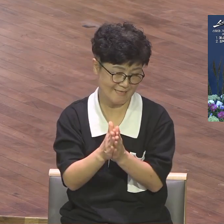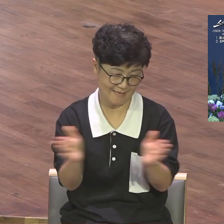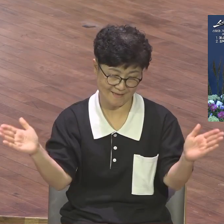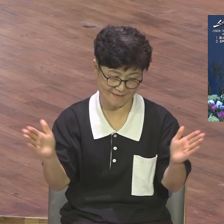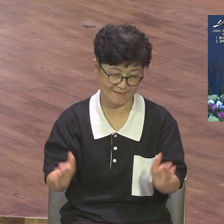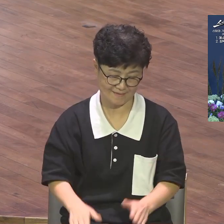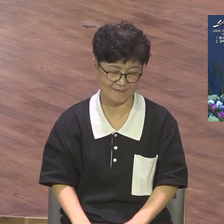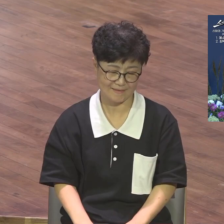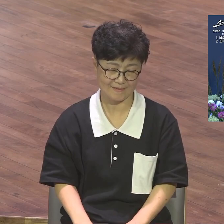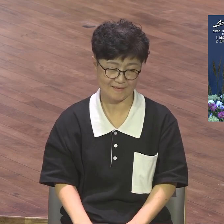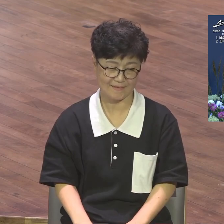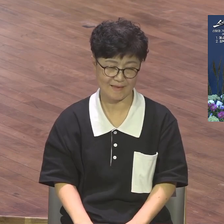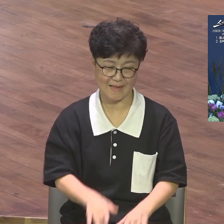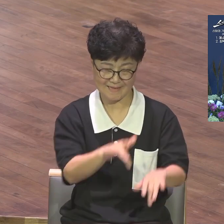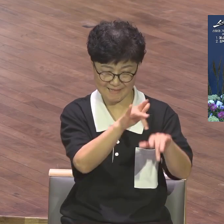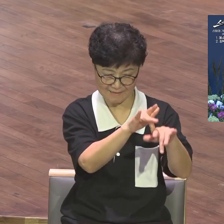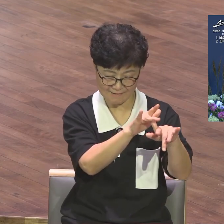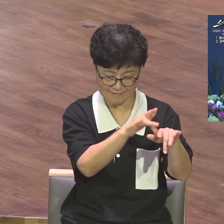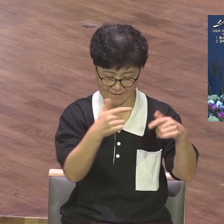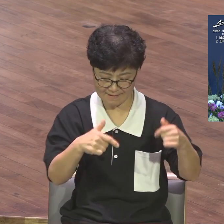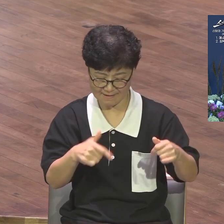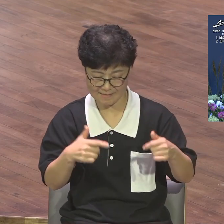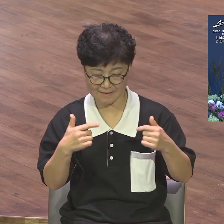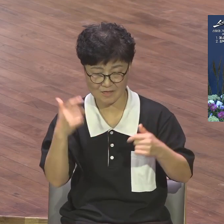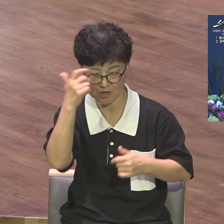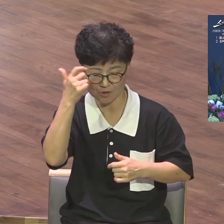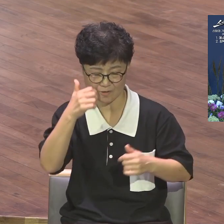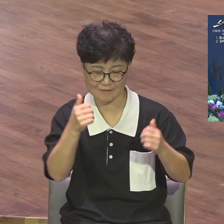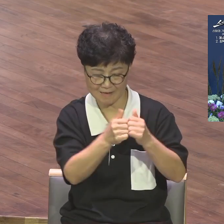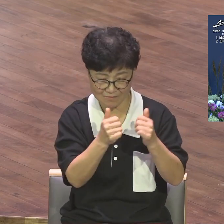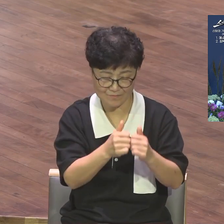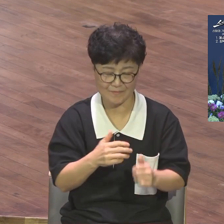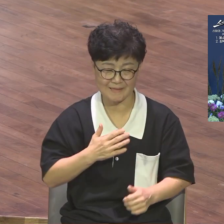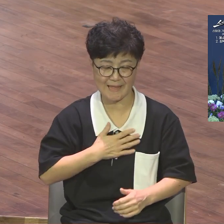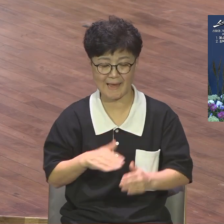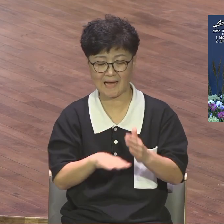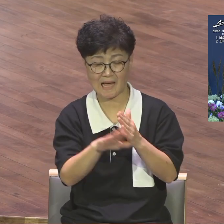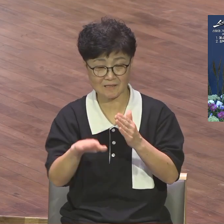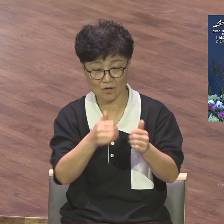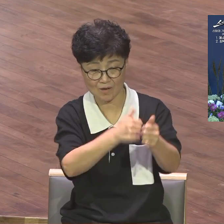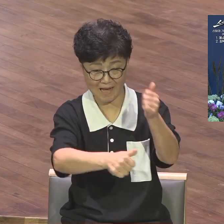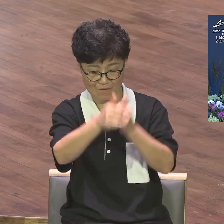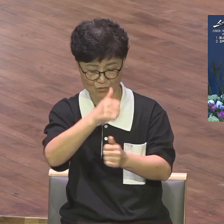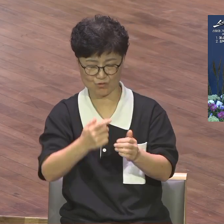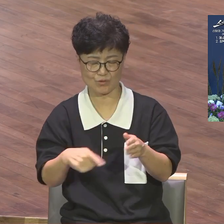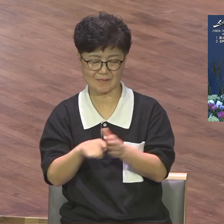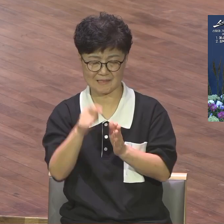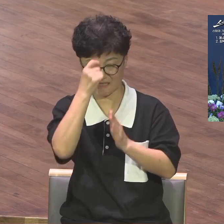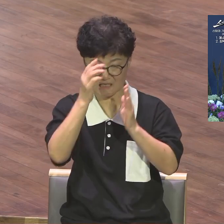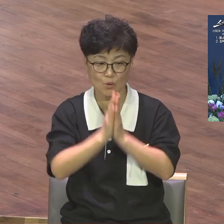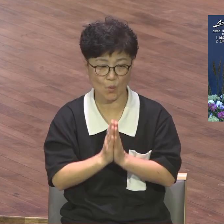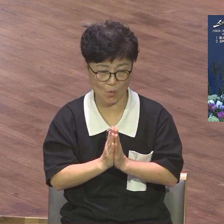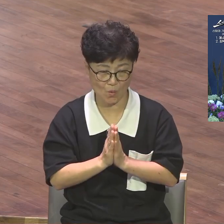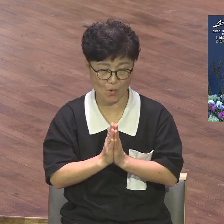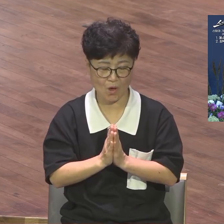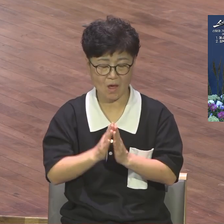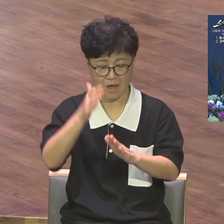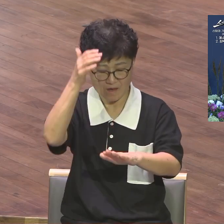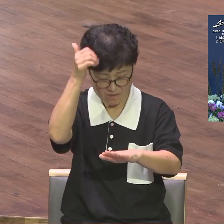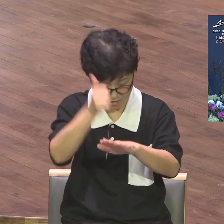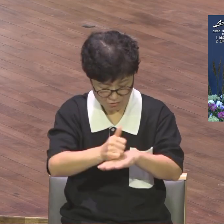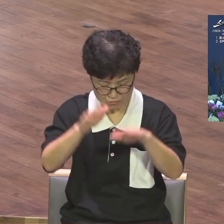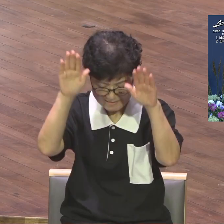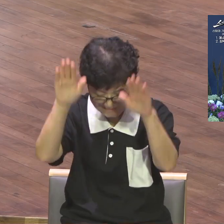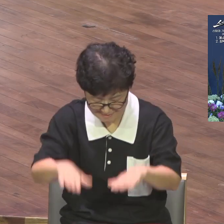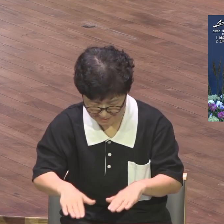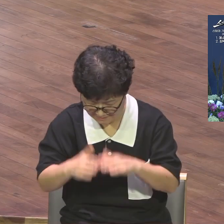그러면서 정말 사단과의 영적 싸움 그리고 우리 간문을 놓고 계속 기도하는 가운데 정말 제사가 떠나가고 흑암이 떠나가는 역사를